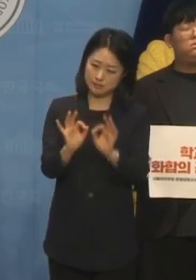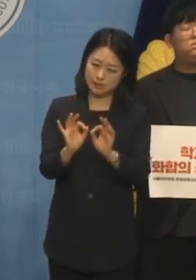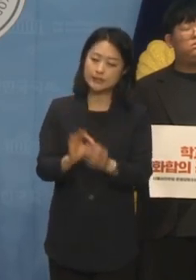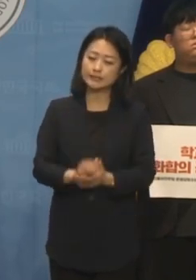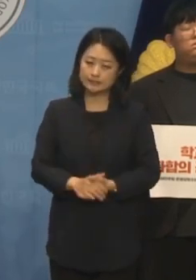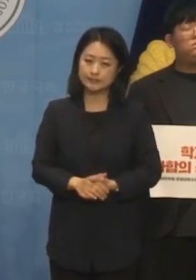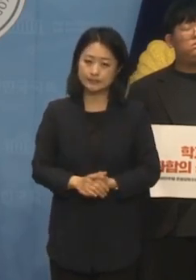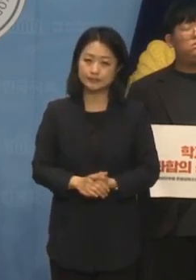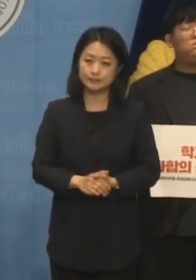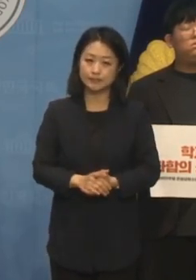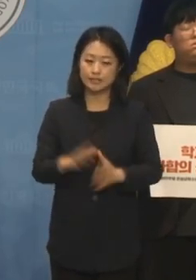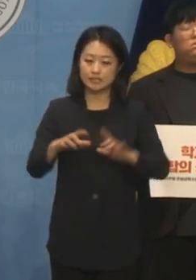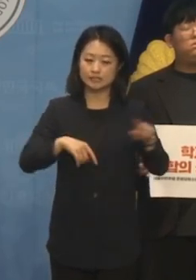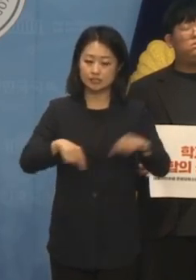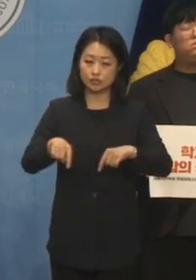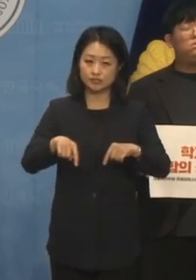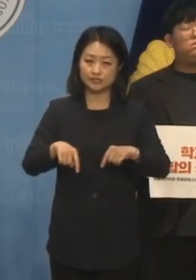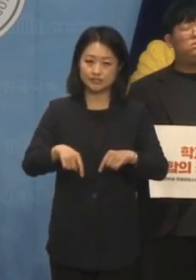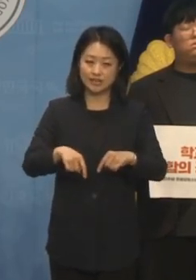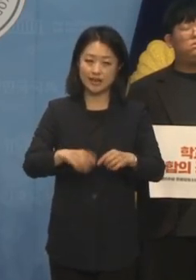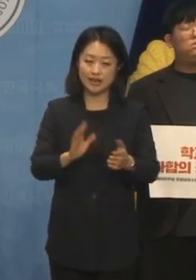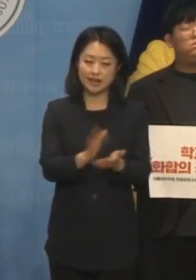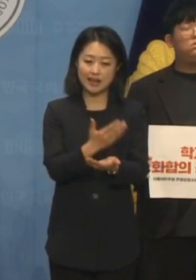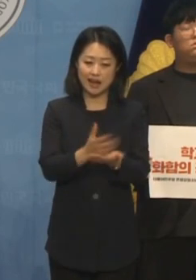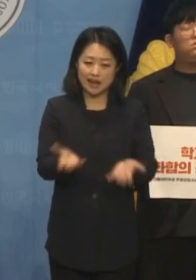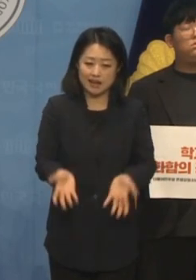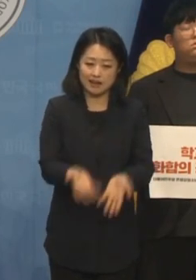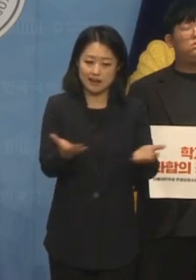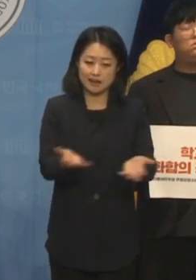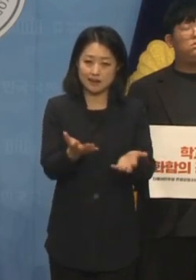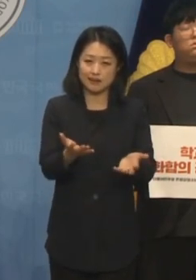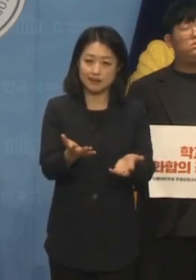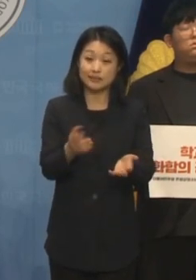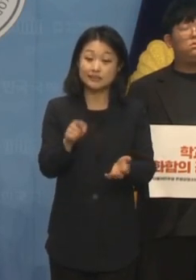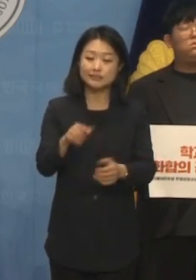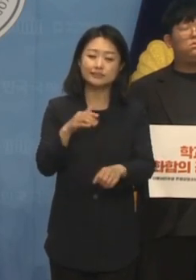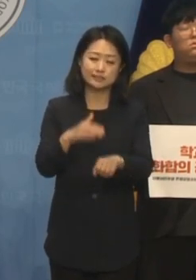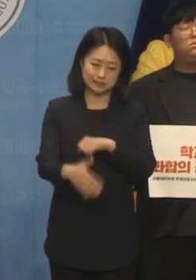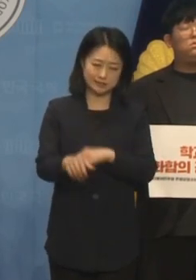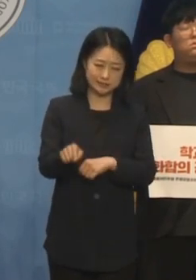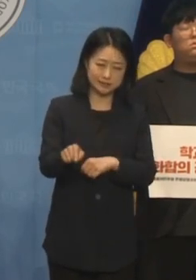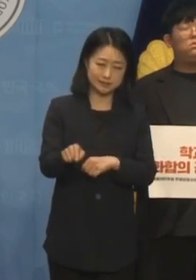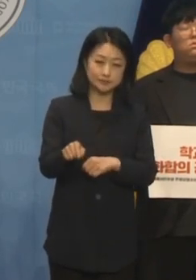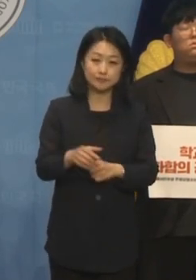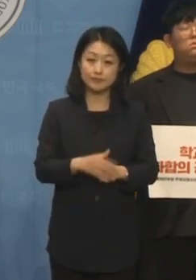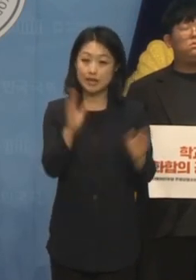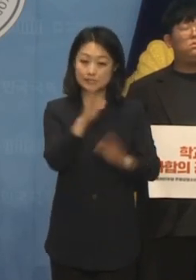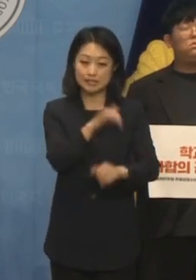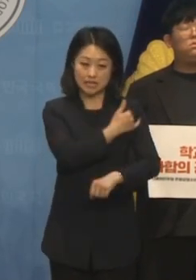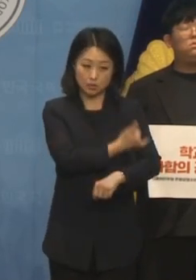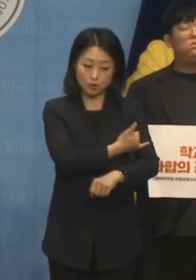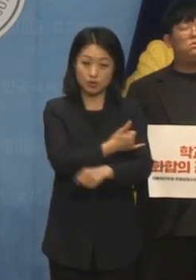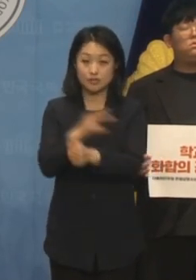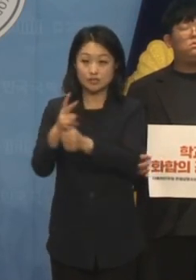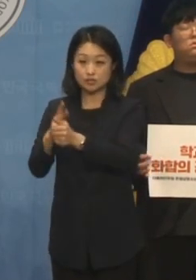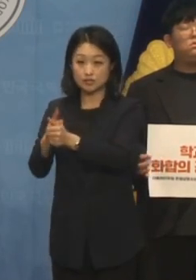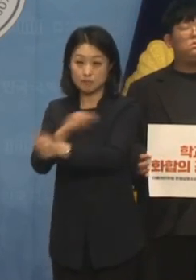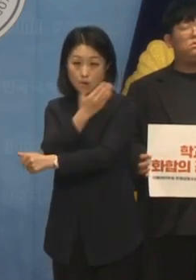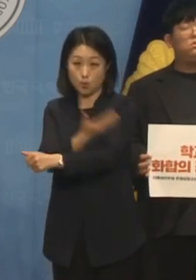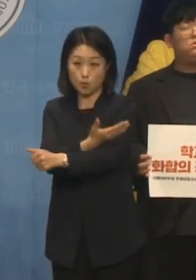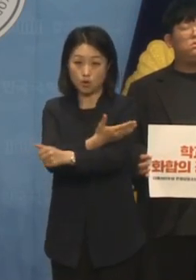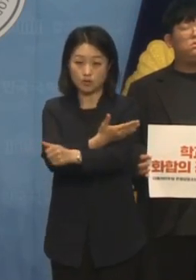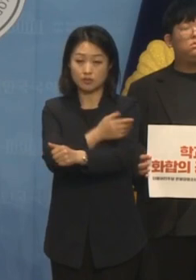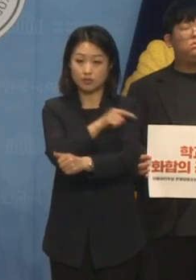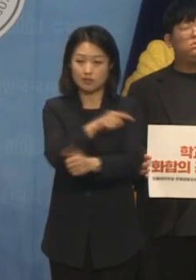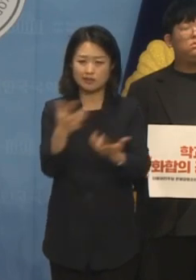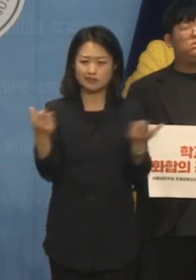행태는 명백한 정치적 갈라치기가 아닐까 생각됩니다. 학생의 인권과 교사의 교권은 대립하지